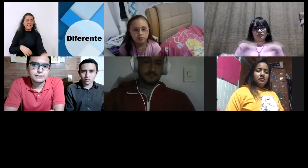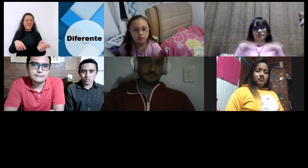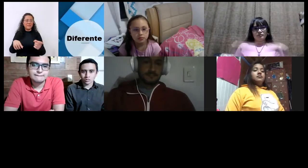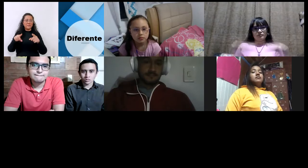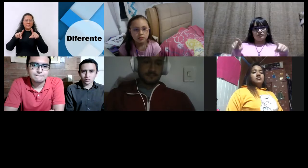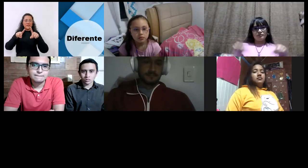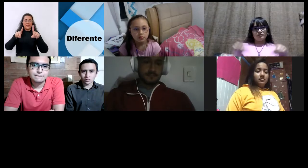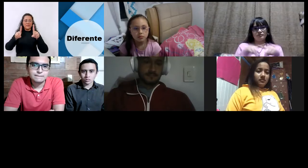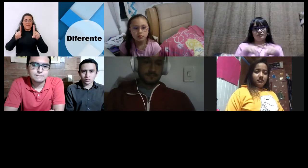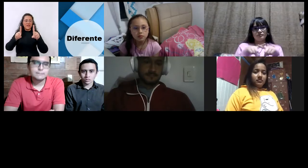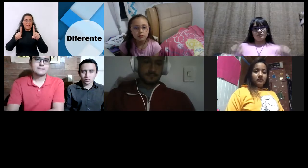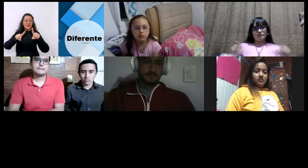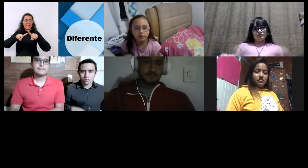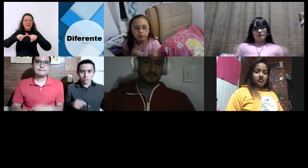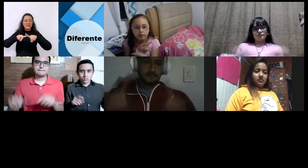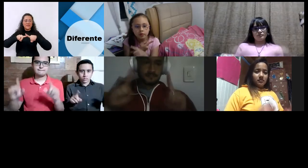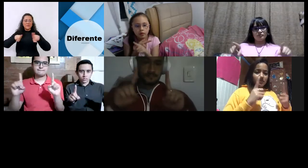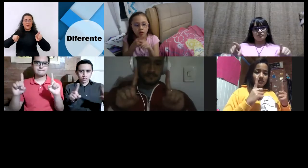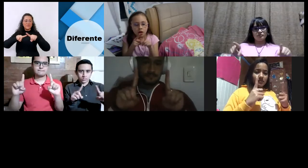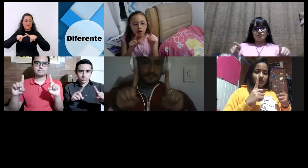Diferente. Entonces vienen los dos dedos y hacemos